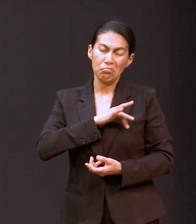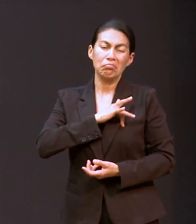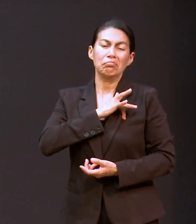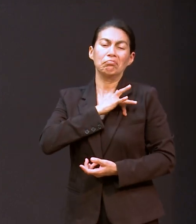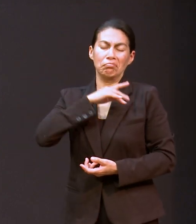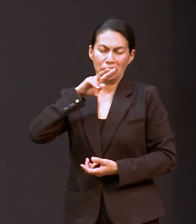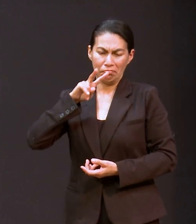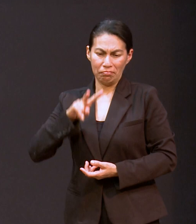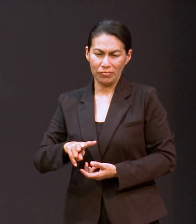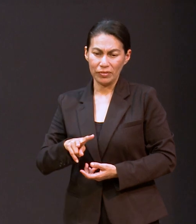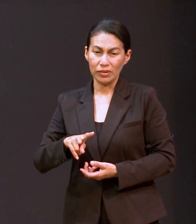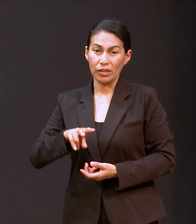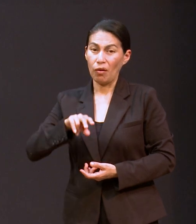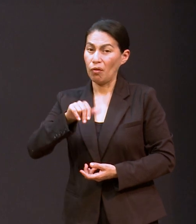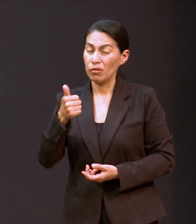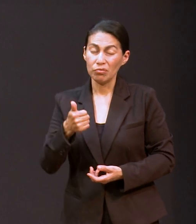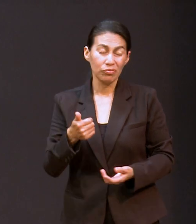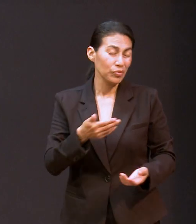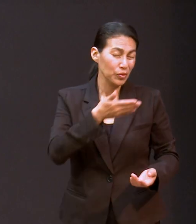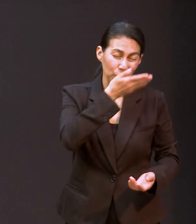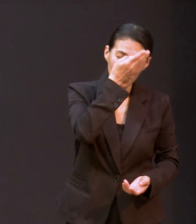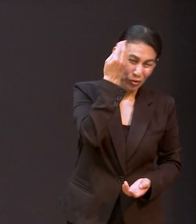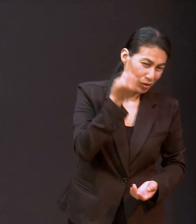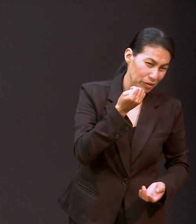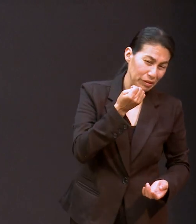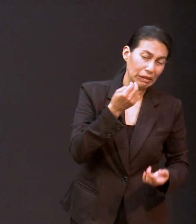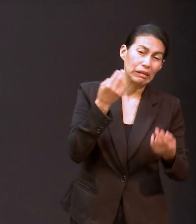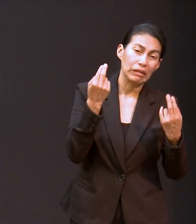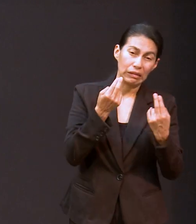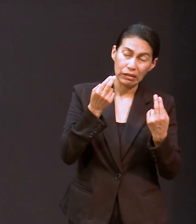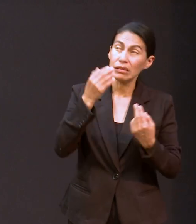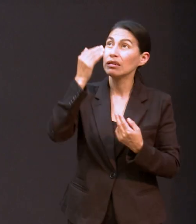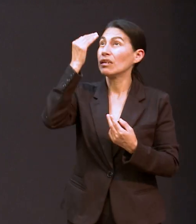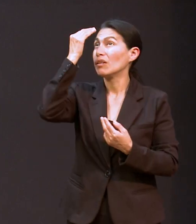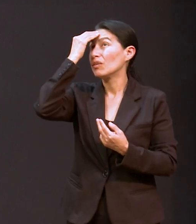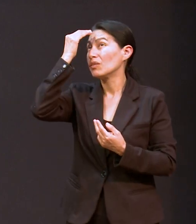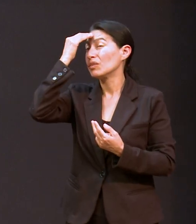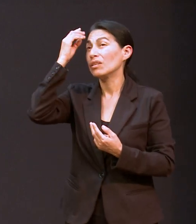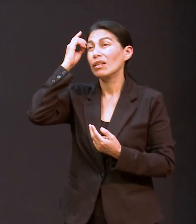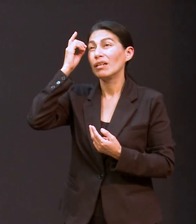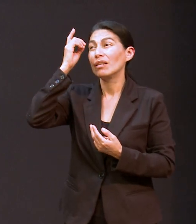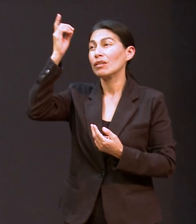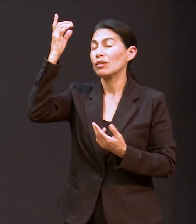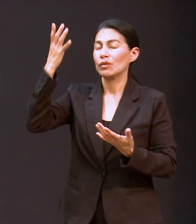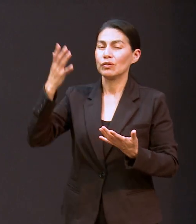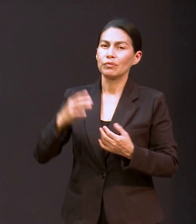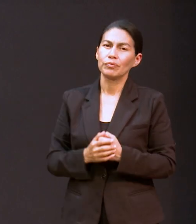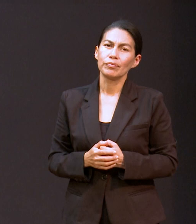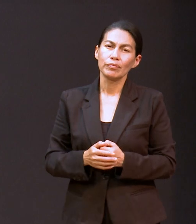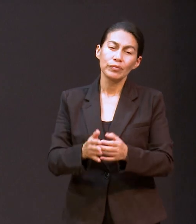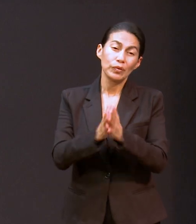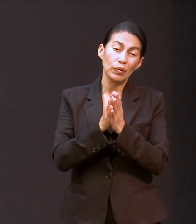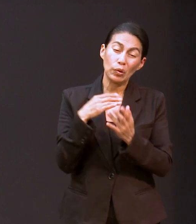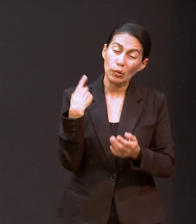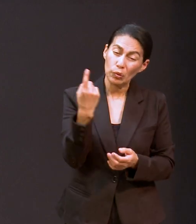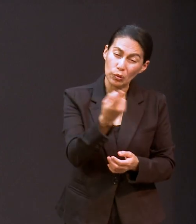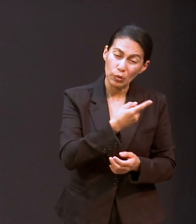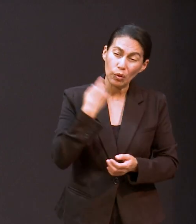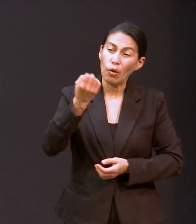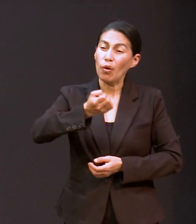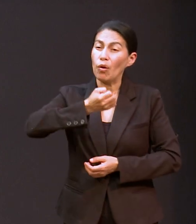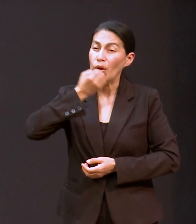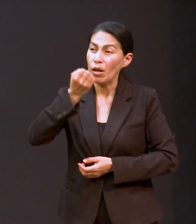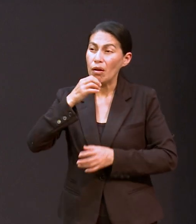sincera en Dios otros necesitan saber de Dios vivo necesitamos